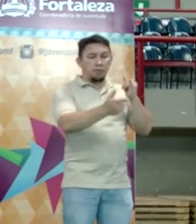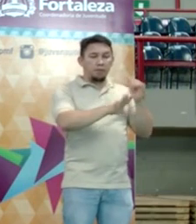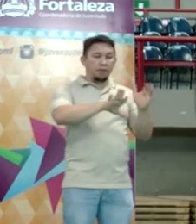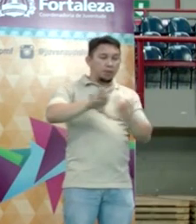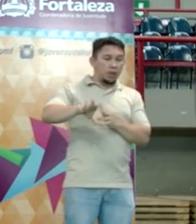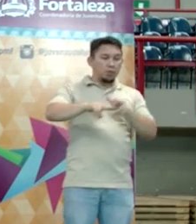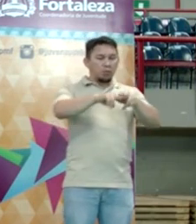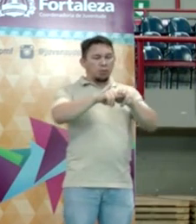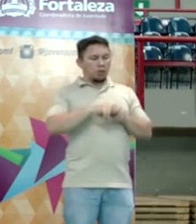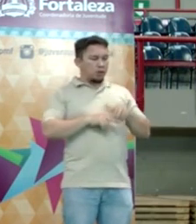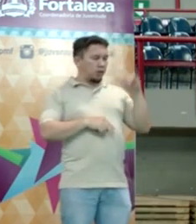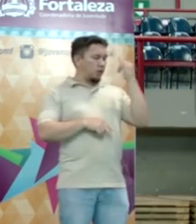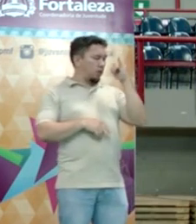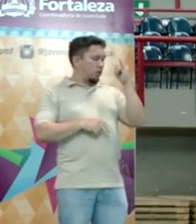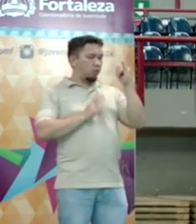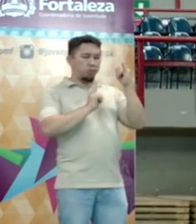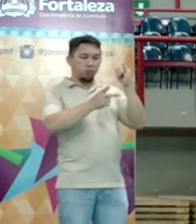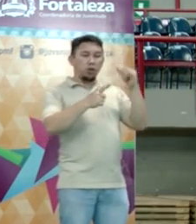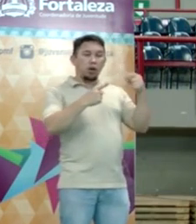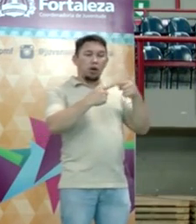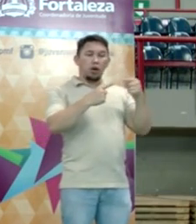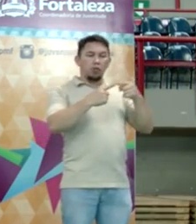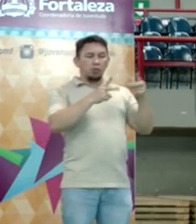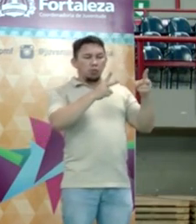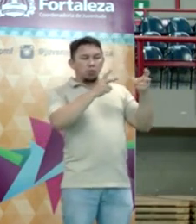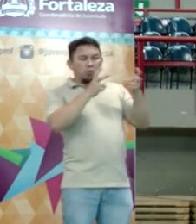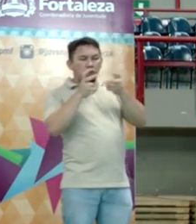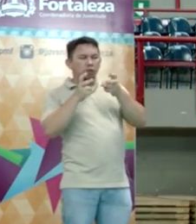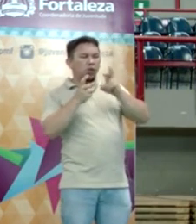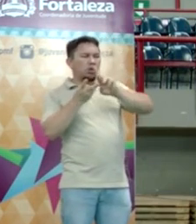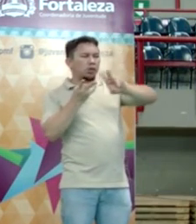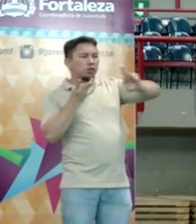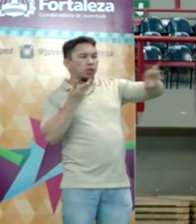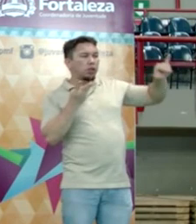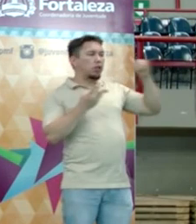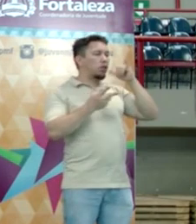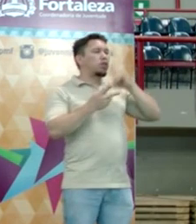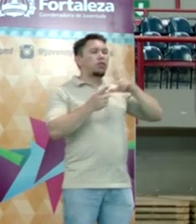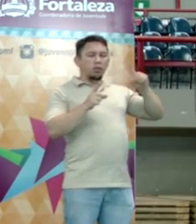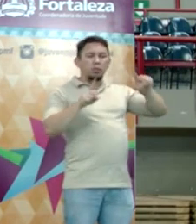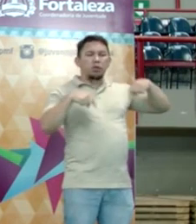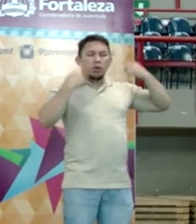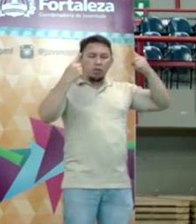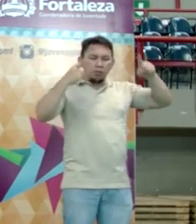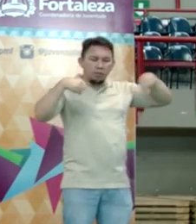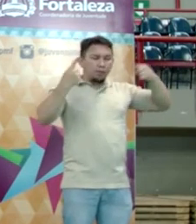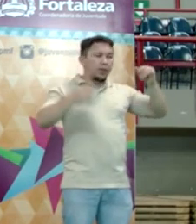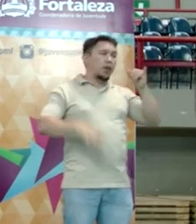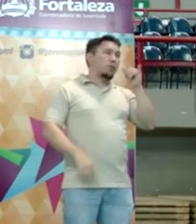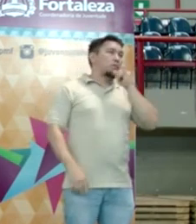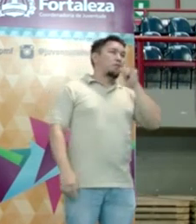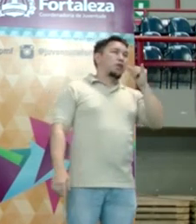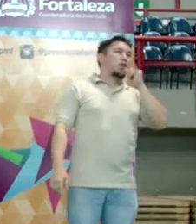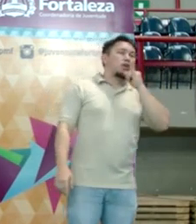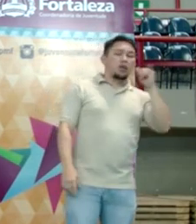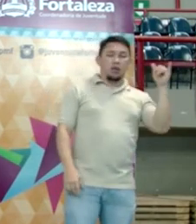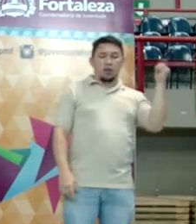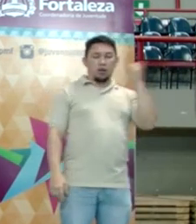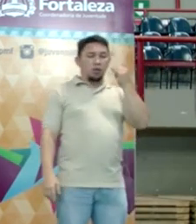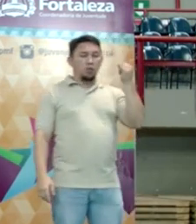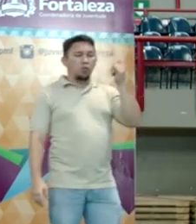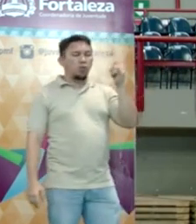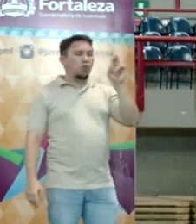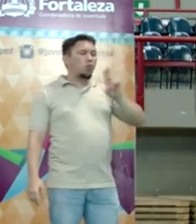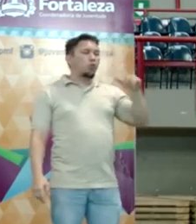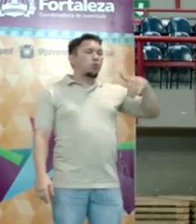isso acontece, nós podemos também identificar vários outros tipos de energias renováveis. Por exemplo, qual é a energia que a gente